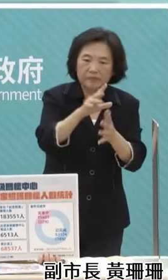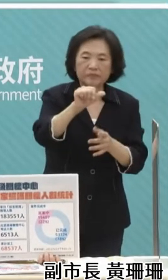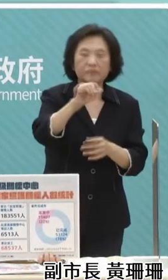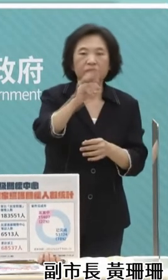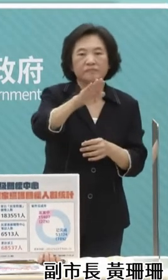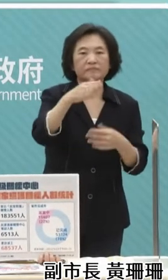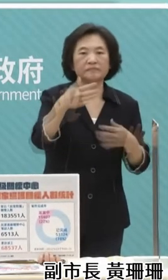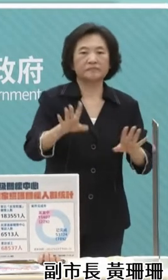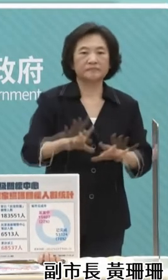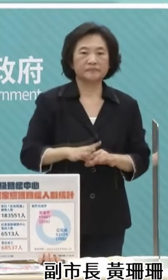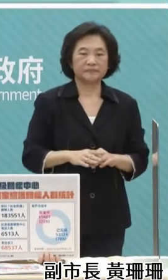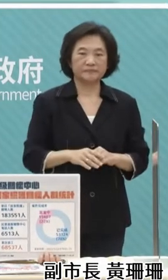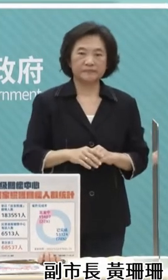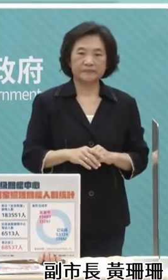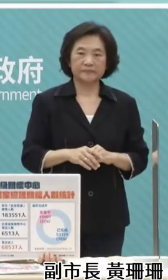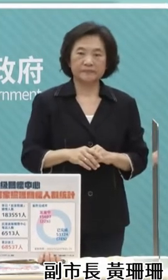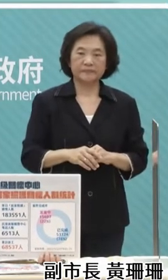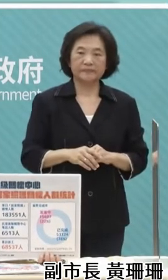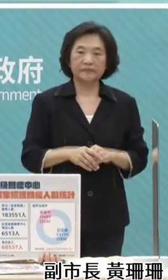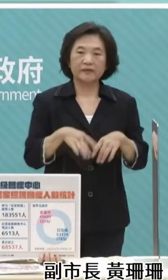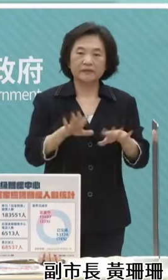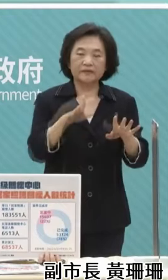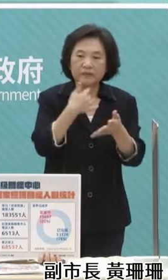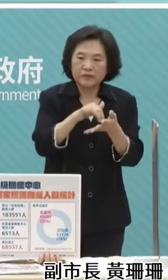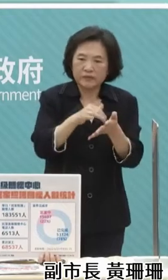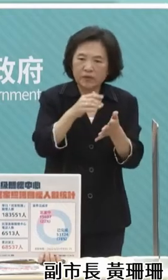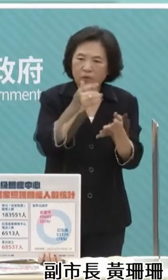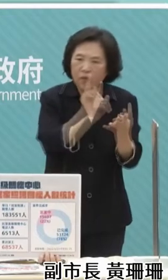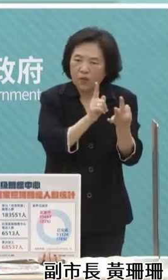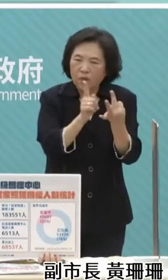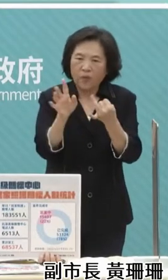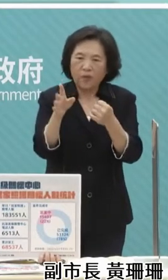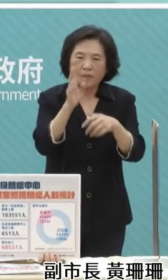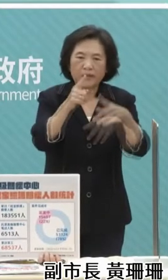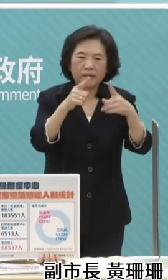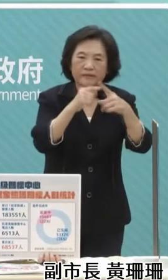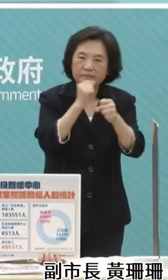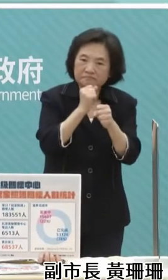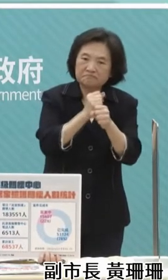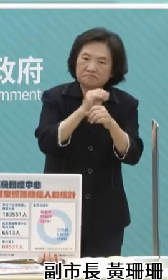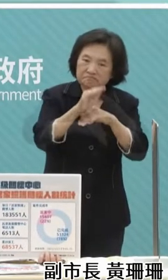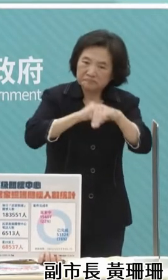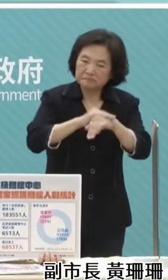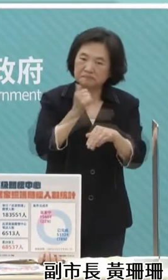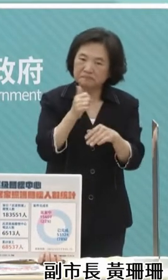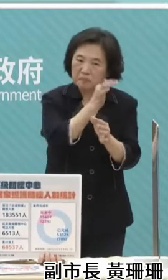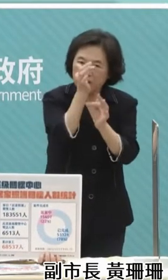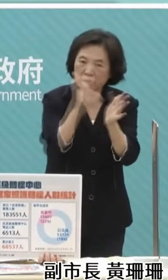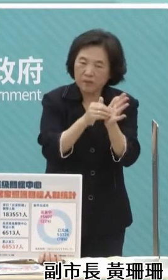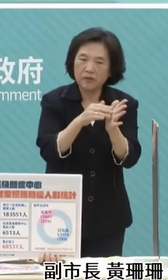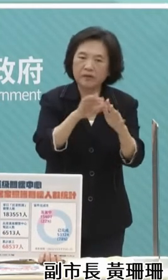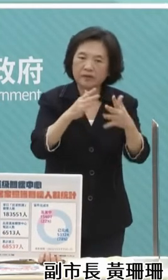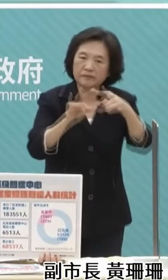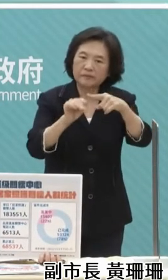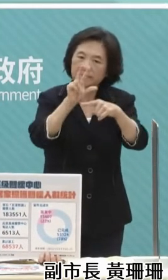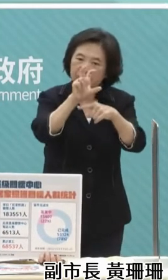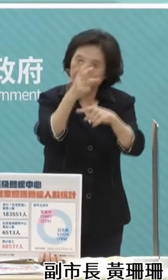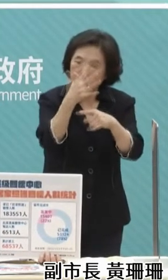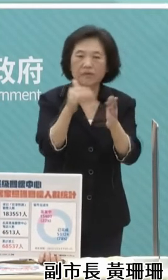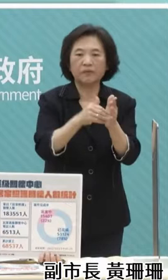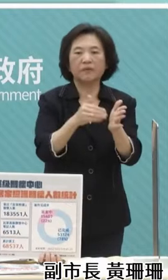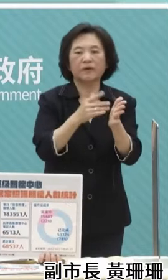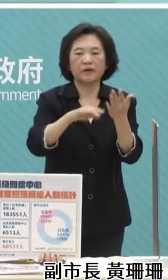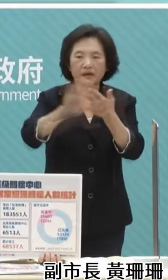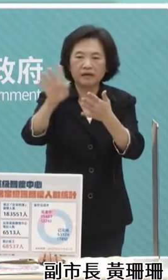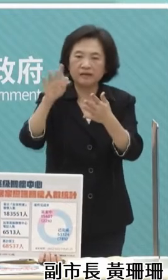59000多人，所以整个案件的数量跟相关的派工的完成率目前很多78%都已经完